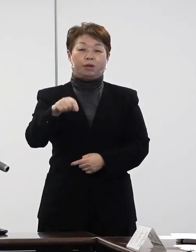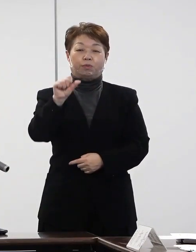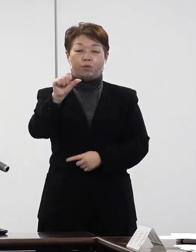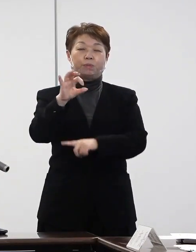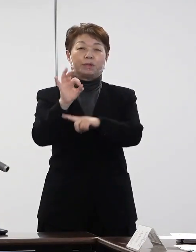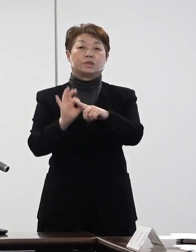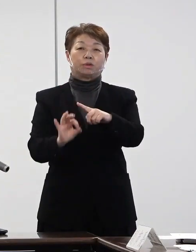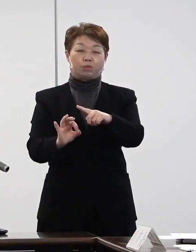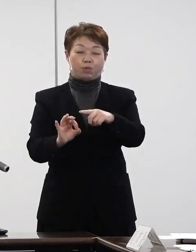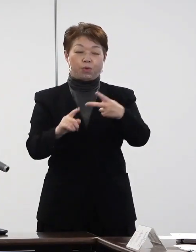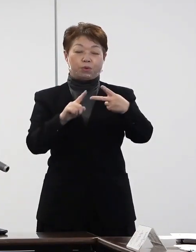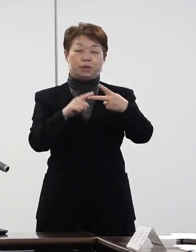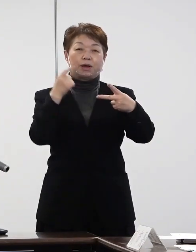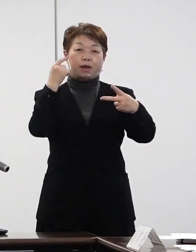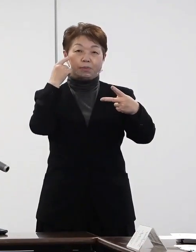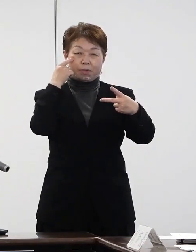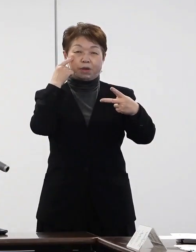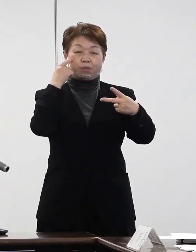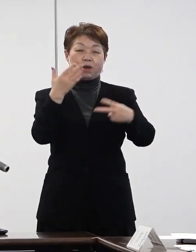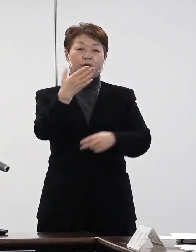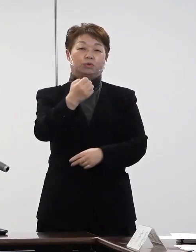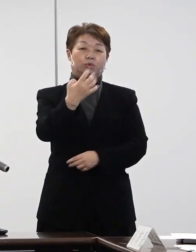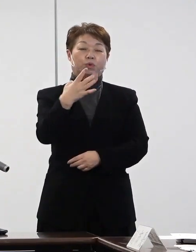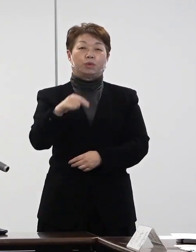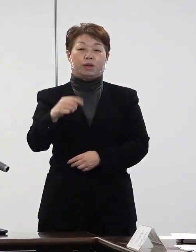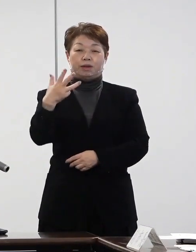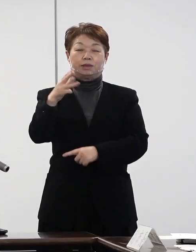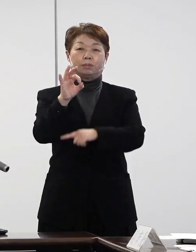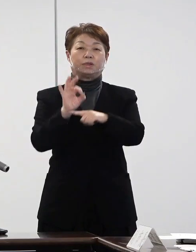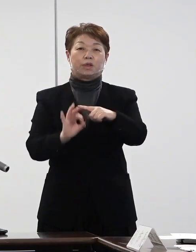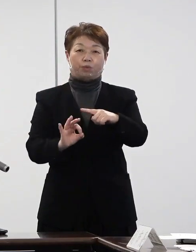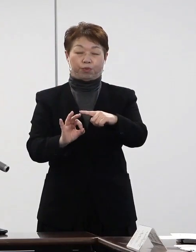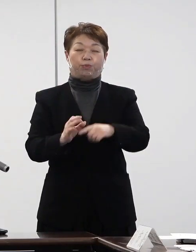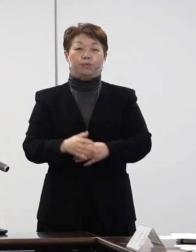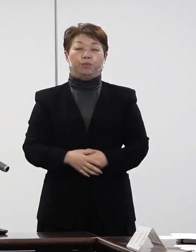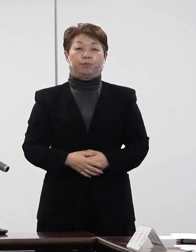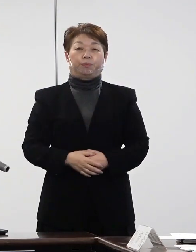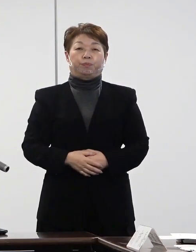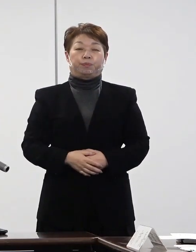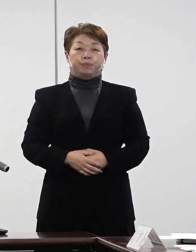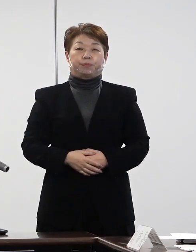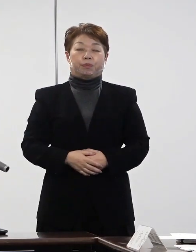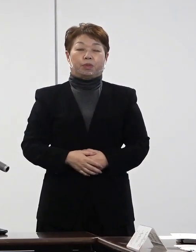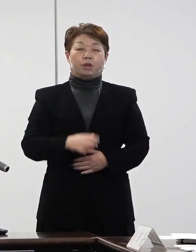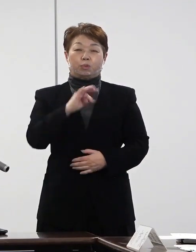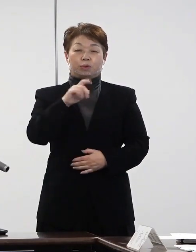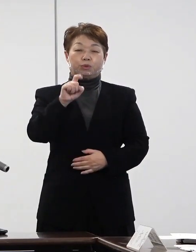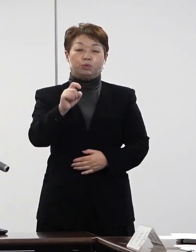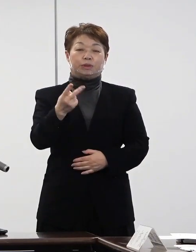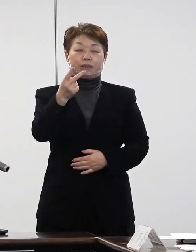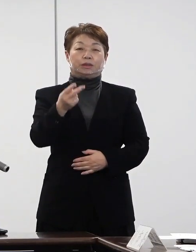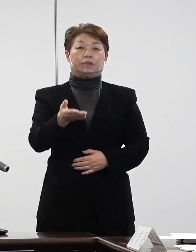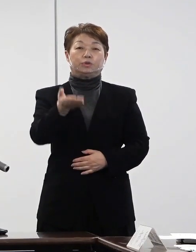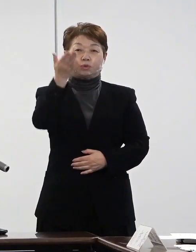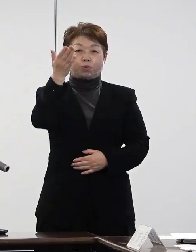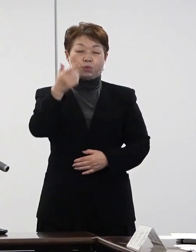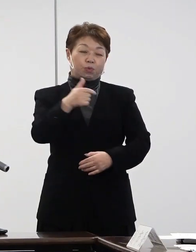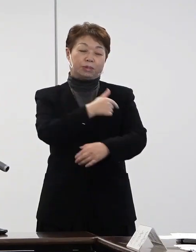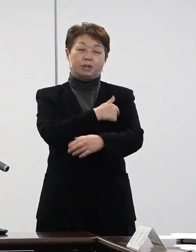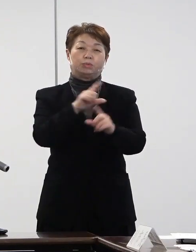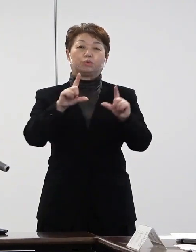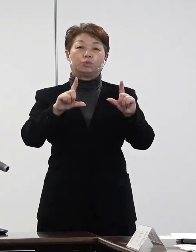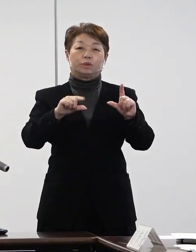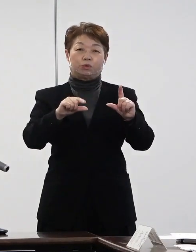95.5%、 2回目の接種率は 94.8% です。また12歳以上の接種率につきまし